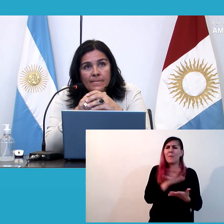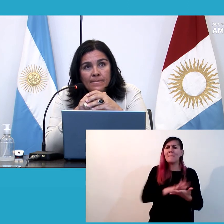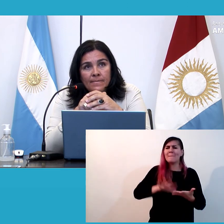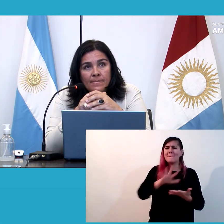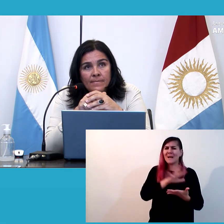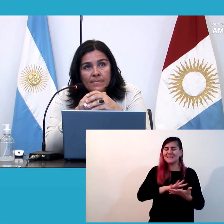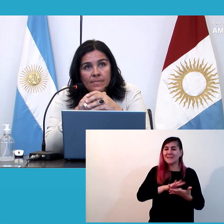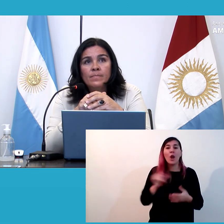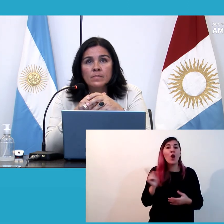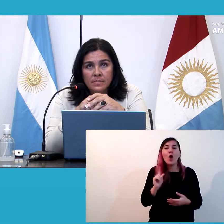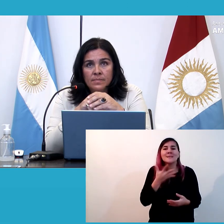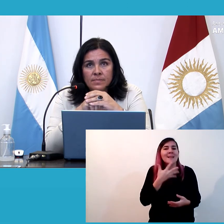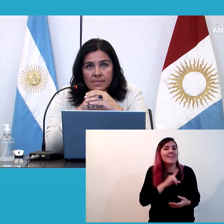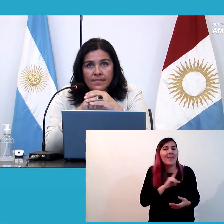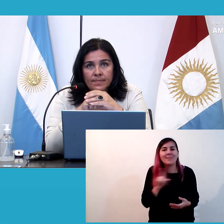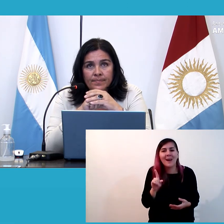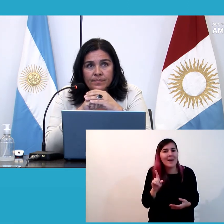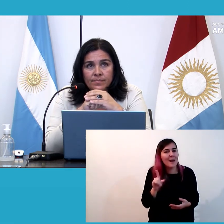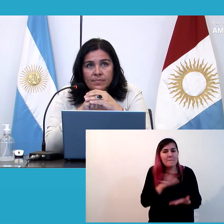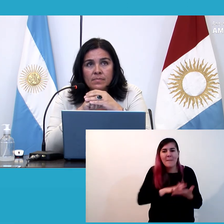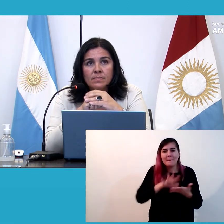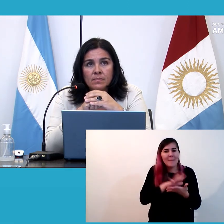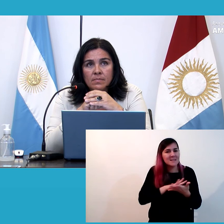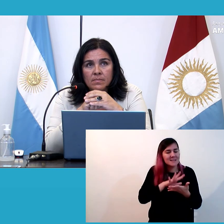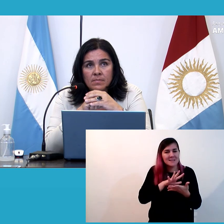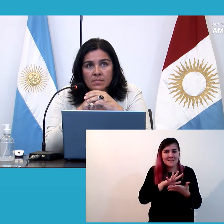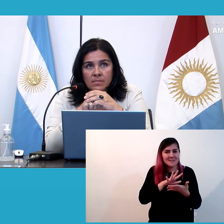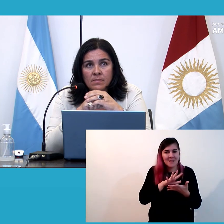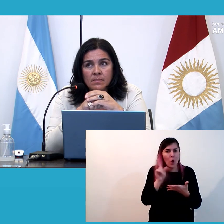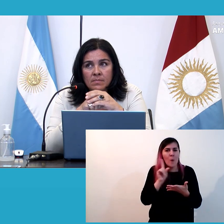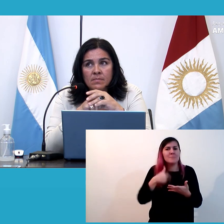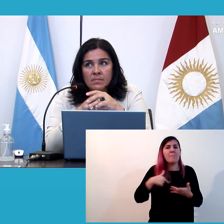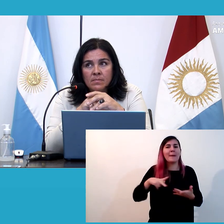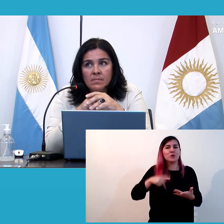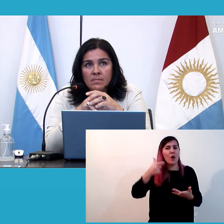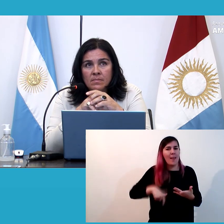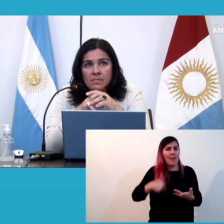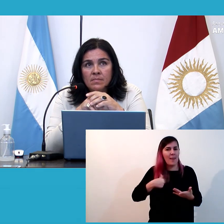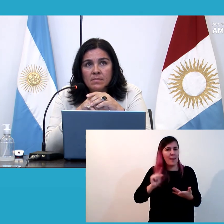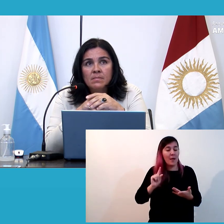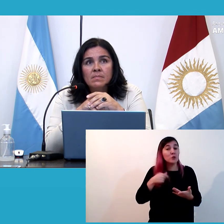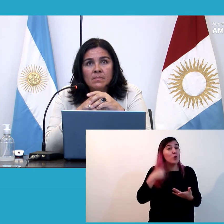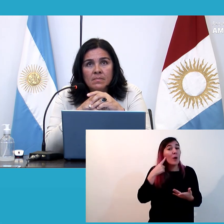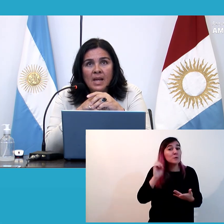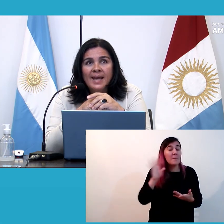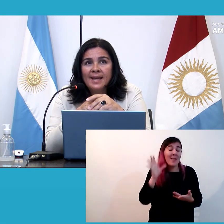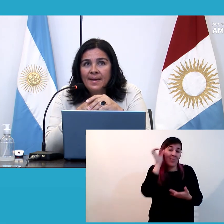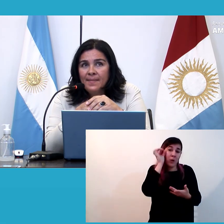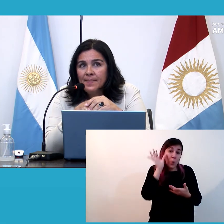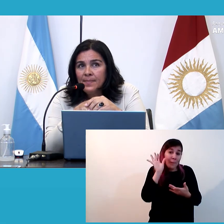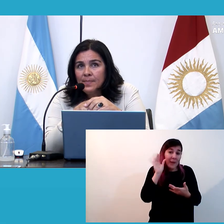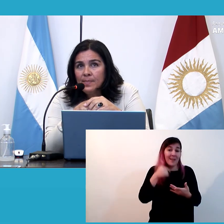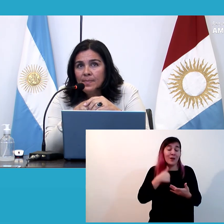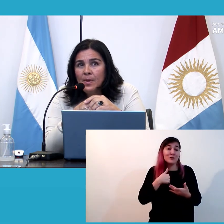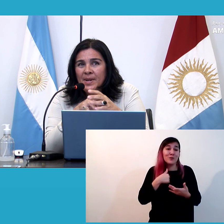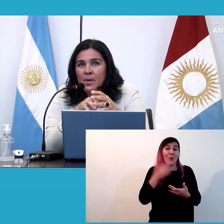verdad es que no se entienden los mapas ni los planos, no es un tema personal. Si no escuché mal, disculpe por ahí, como no hay